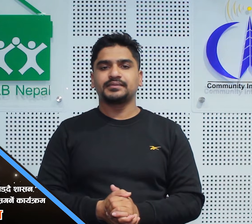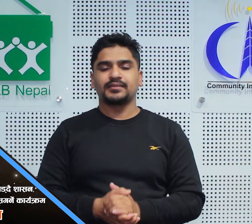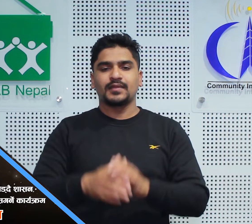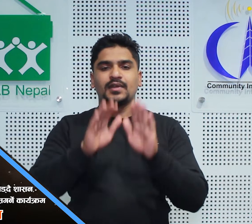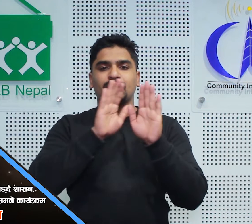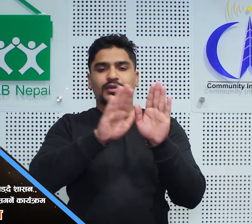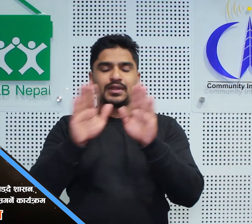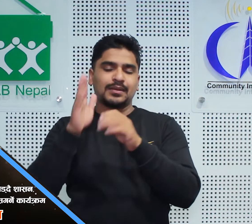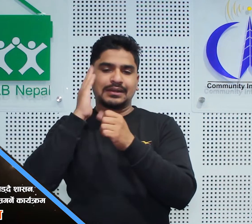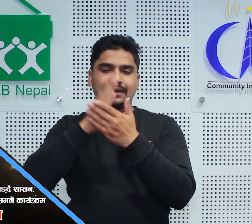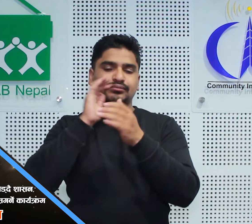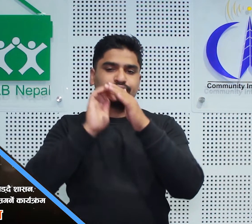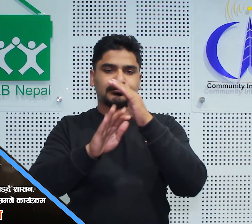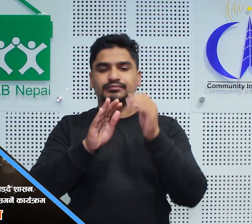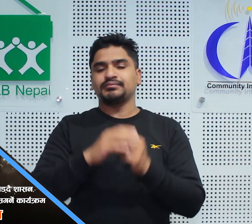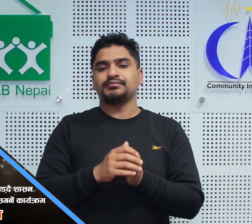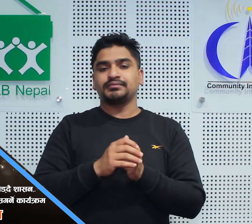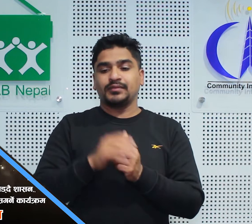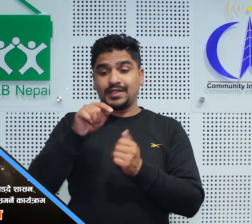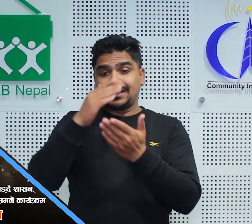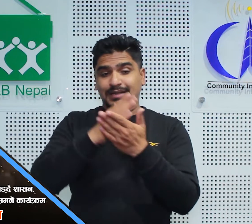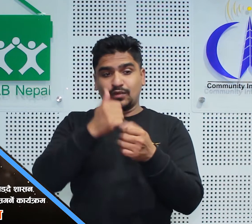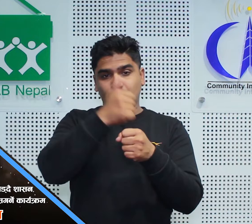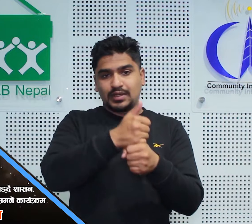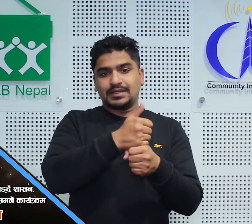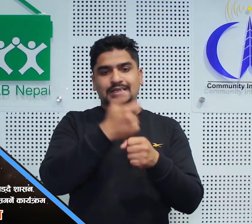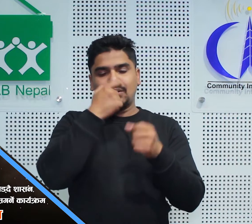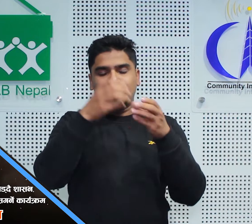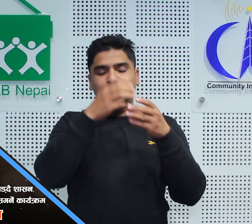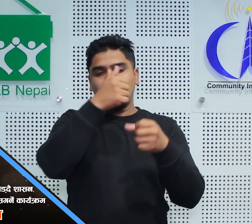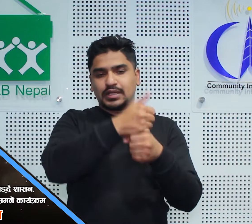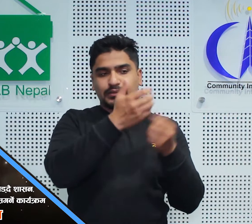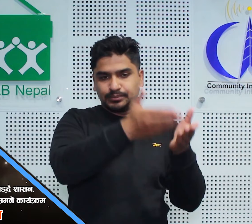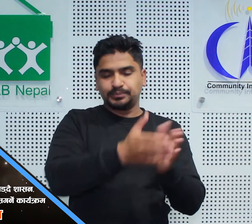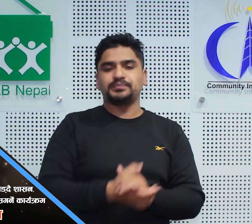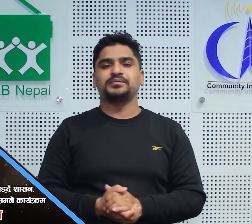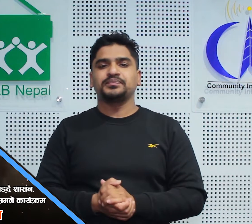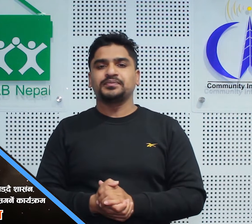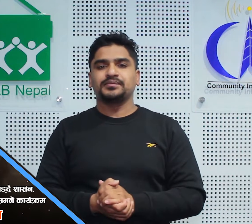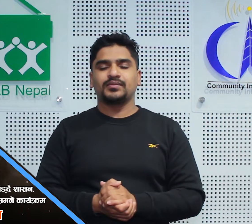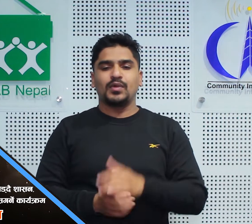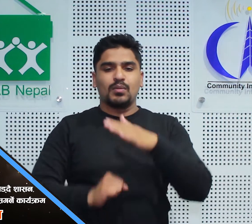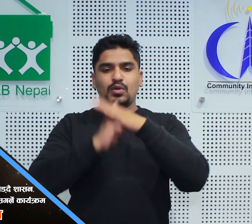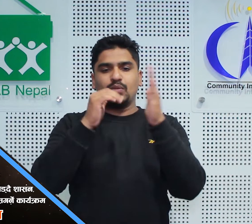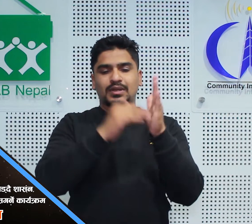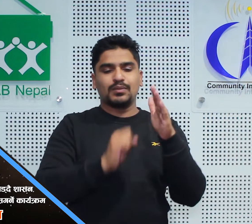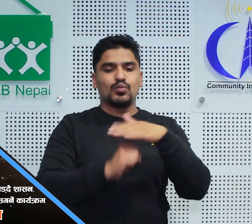धन्यवाद उद्घोषकज्यू। यस कार्यक्रमका अध्यक्ष तथा गाउँपालिकाका अध्यक्षज्यू, प्रमुख अतिथि